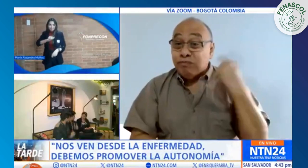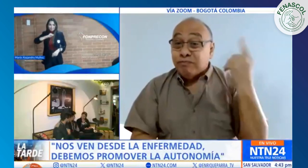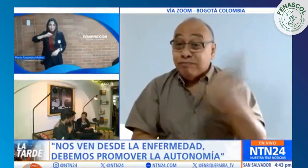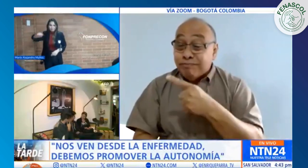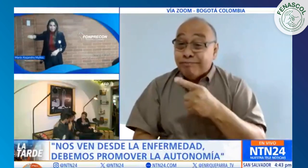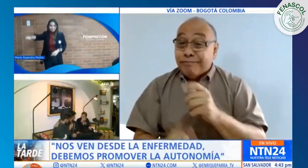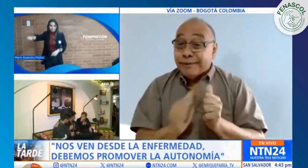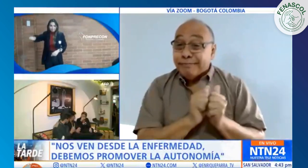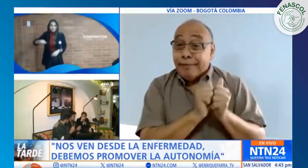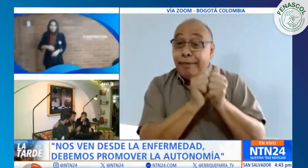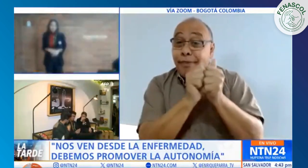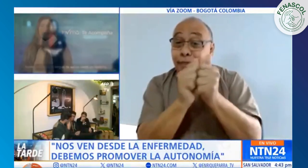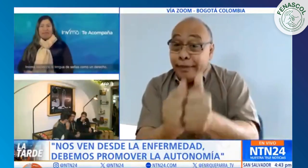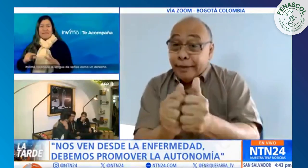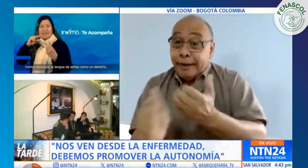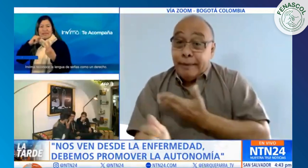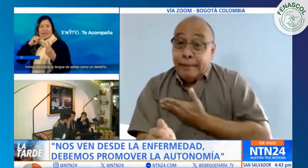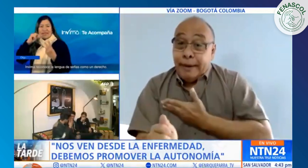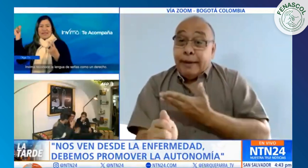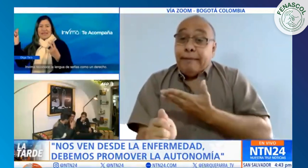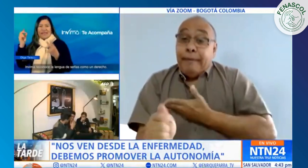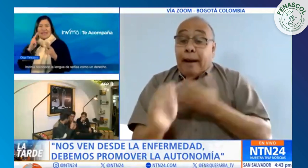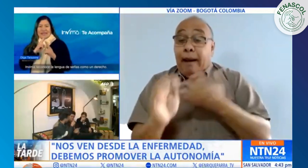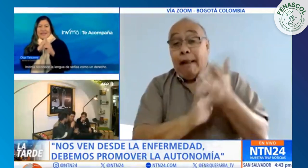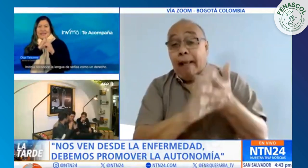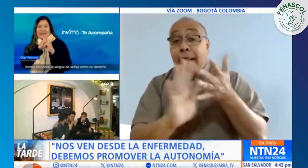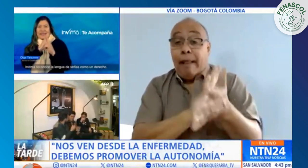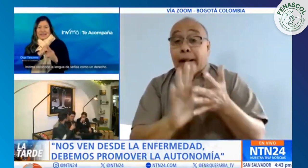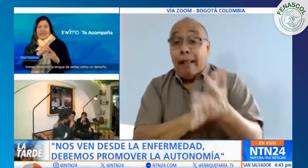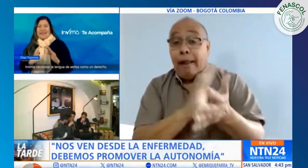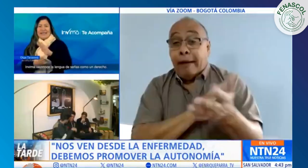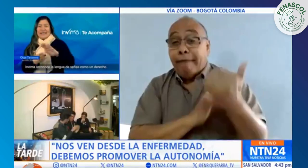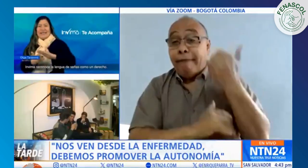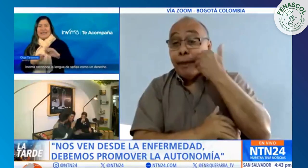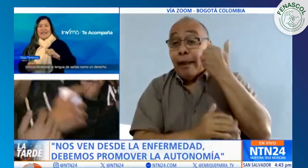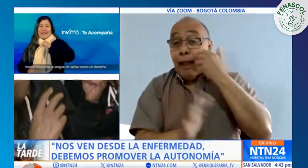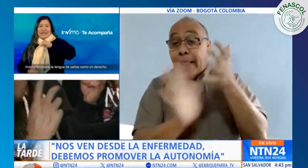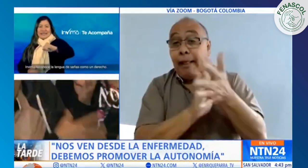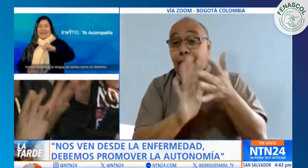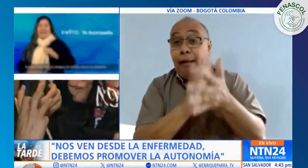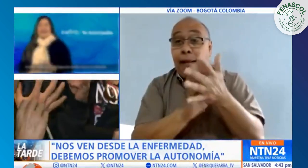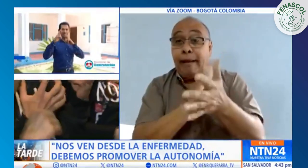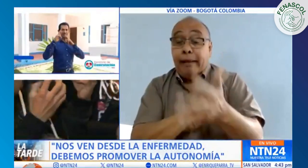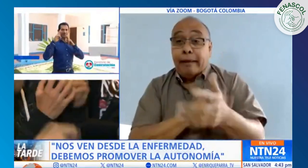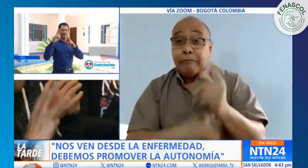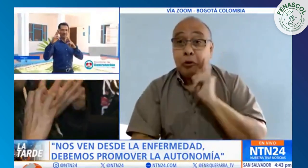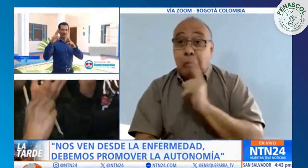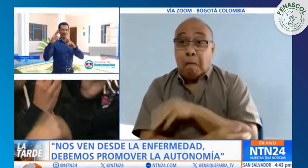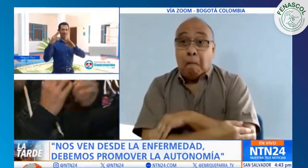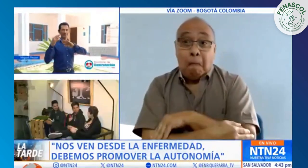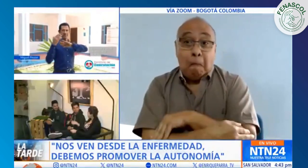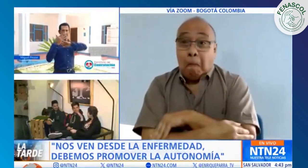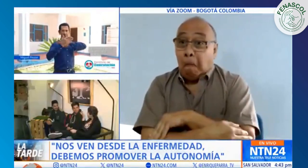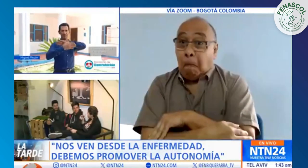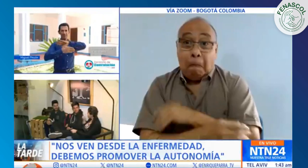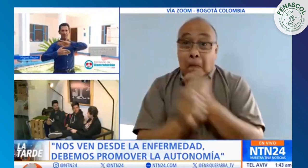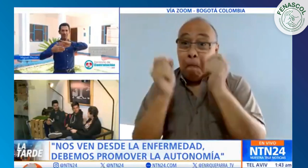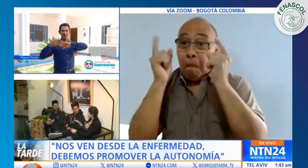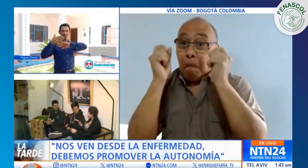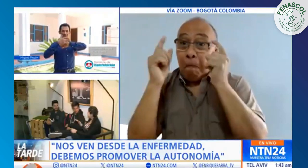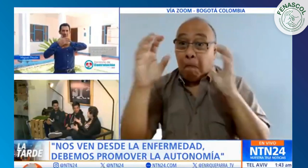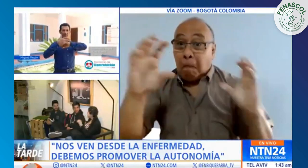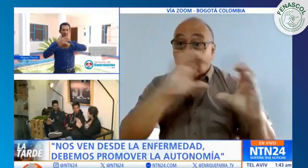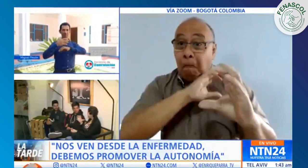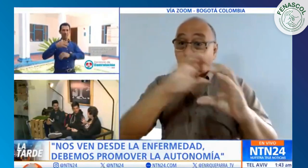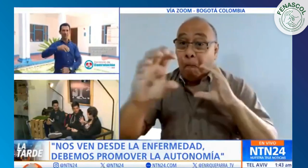debe garantizar el servicio de interpretación en una cita médica, porque a veces cuando vamos a una cita médica acompañado por un familiar, el familiar